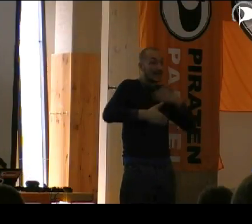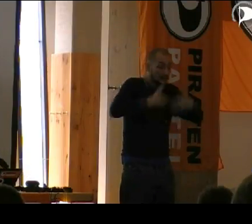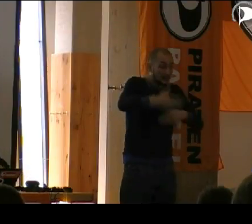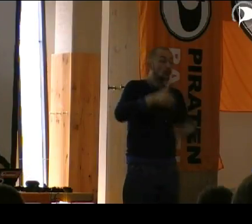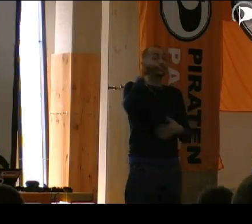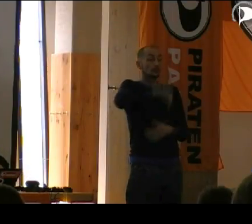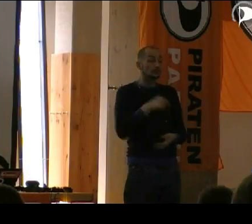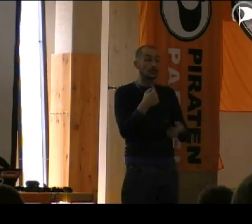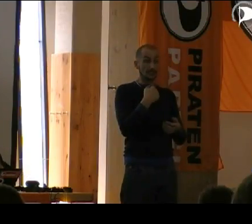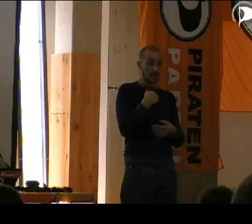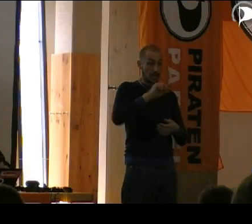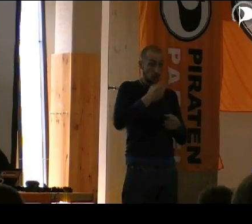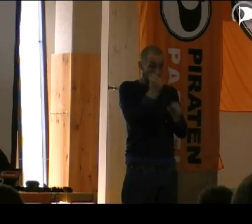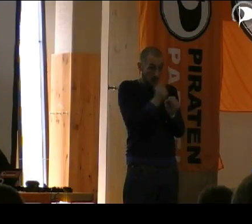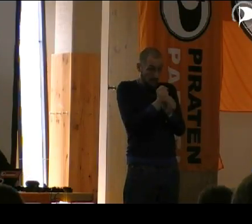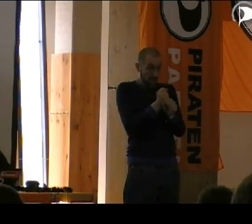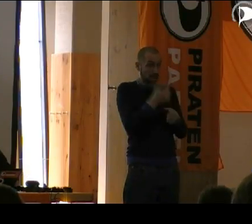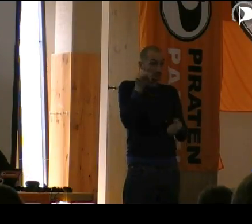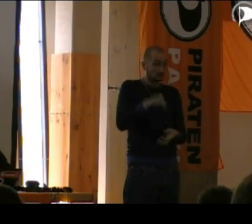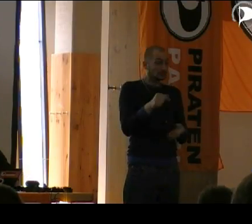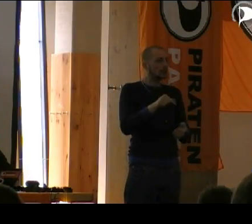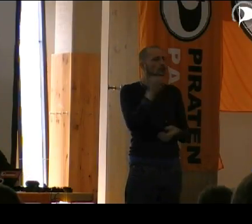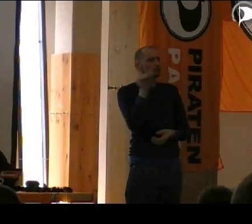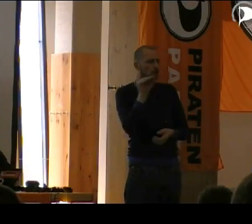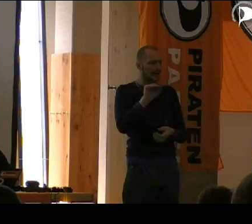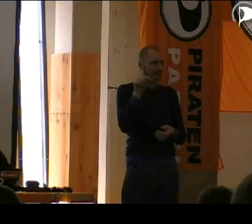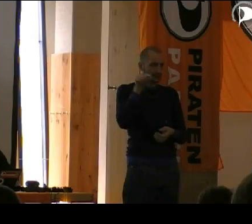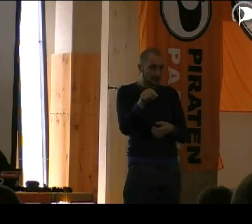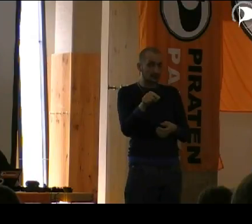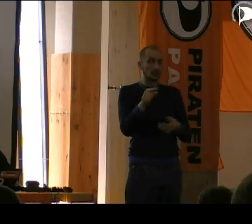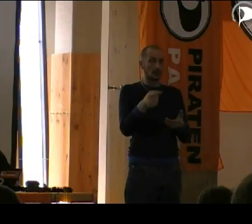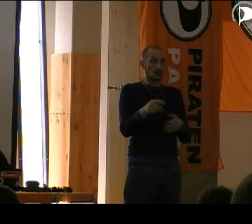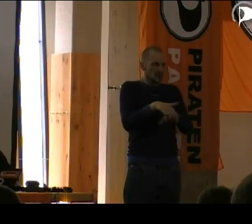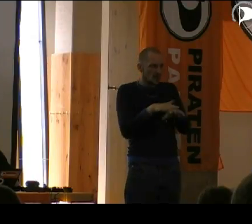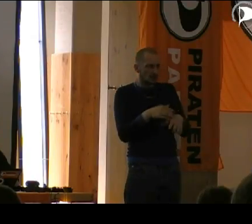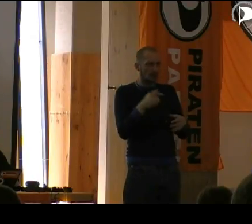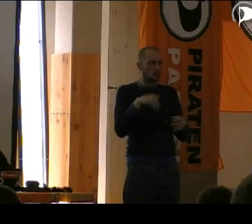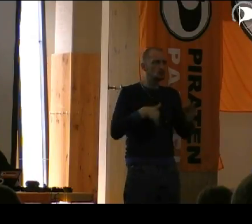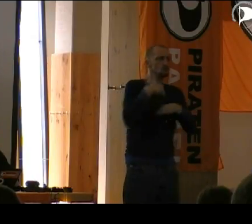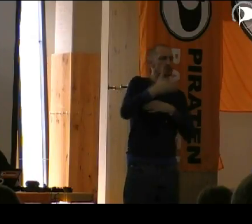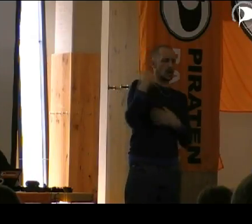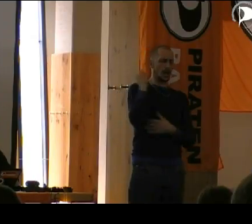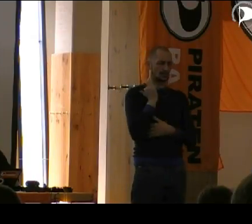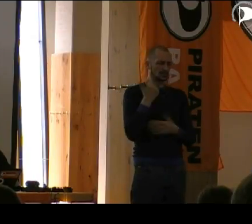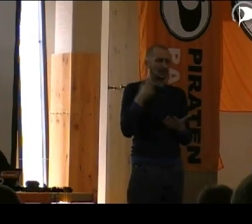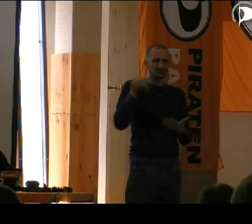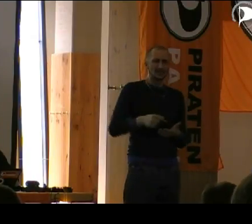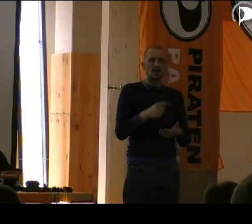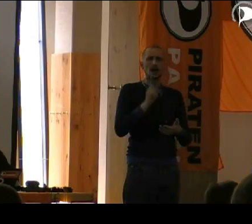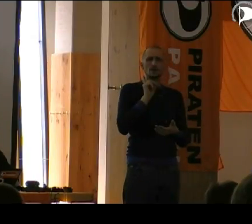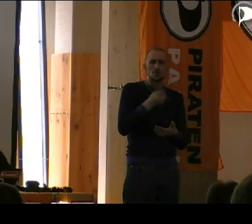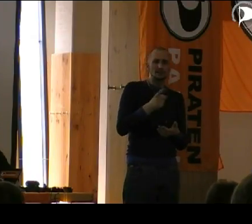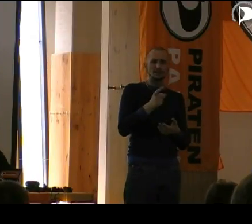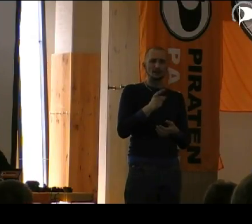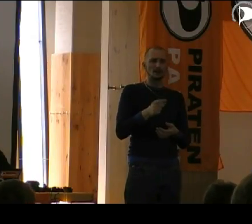musste aufarbeiten irgendwann hat ein thoma ist auch gemerkt ich bin überfordert da muss dann einfach mal auch eine lieferung von